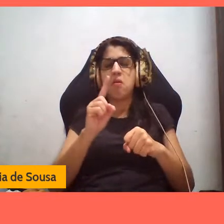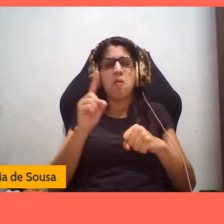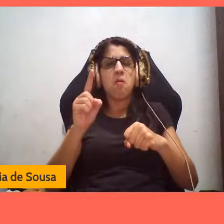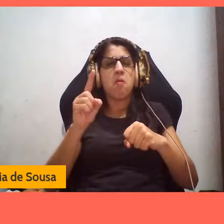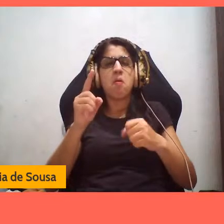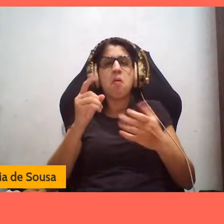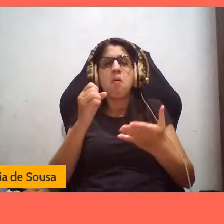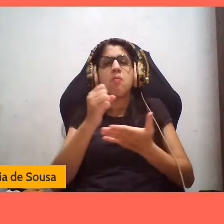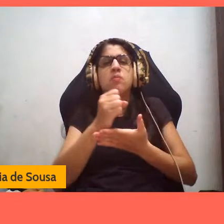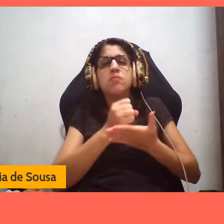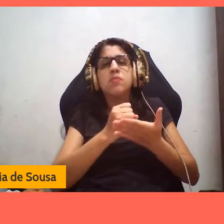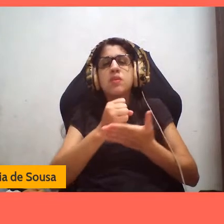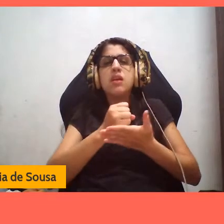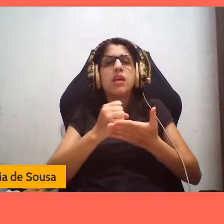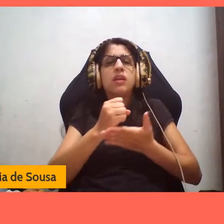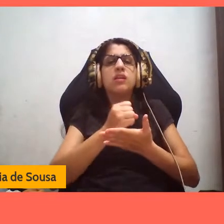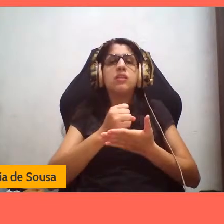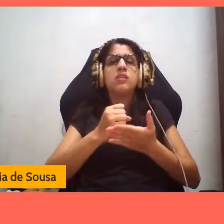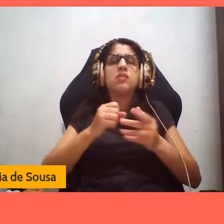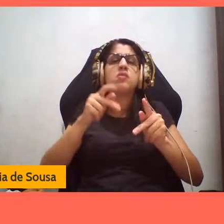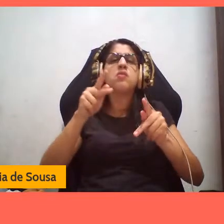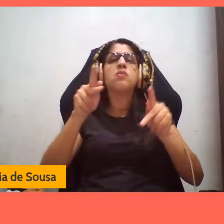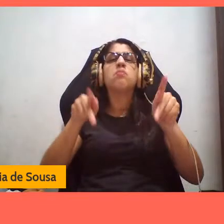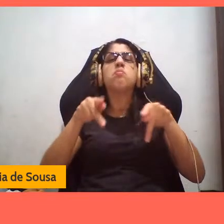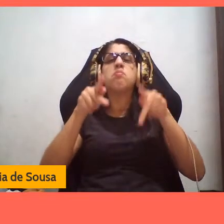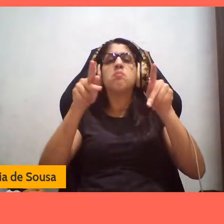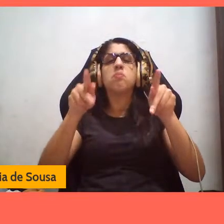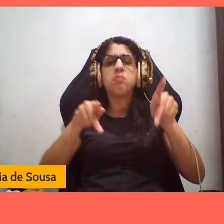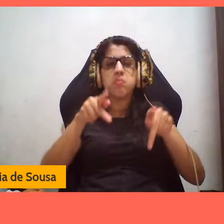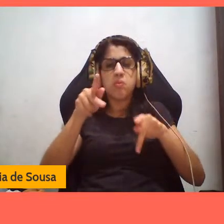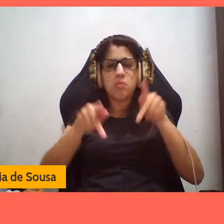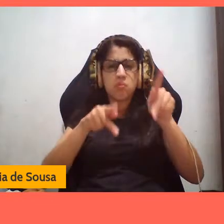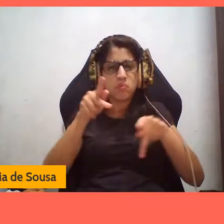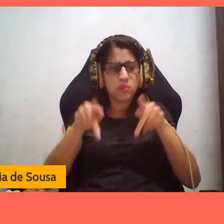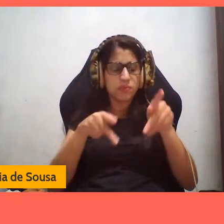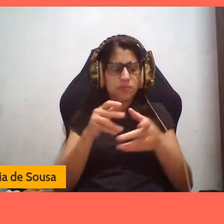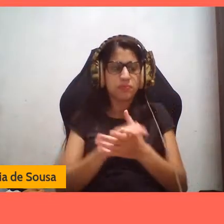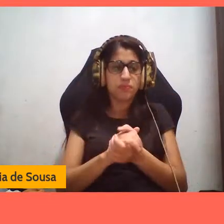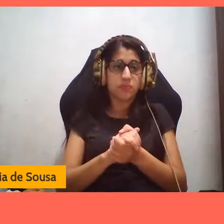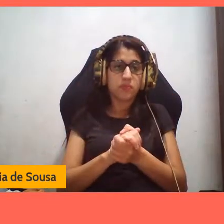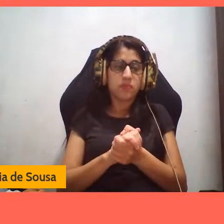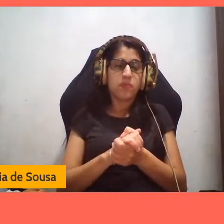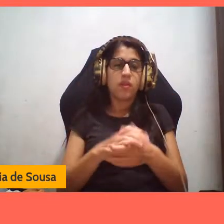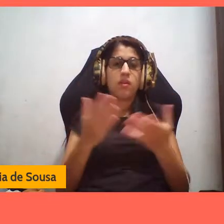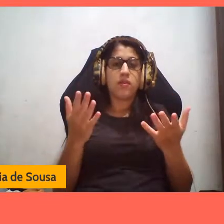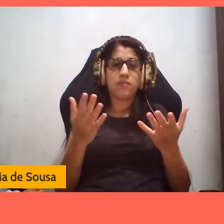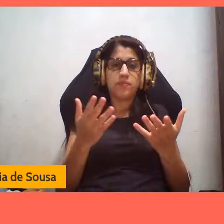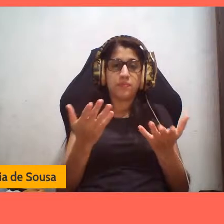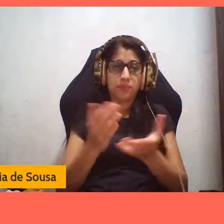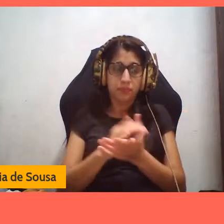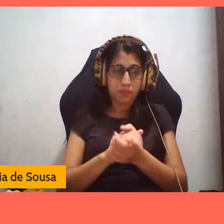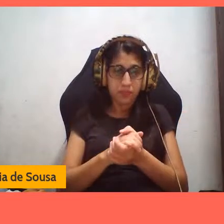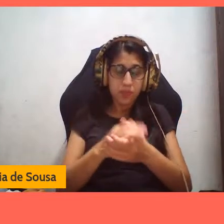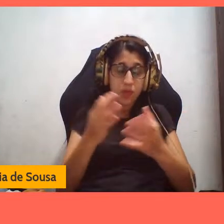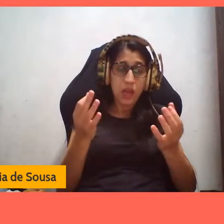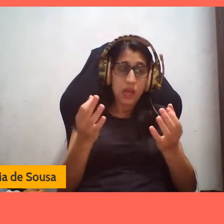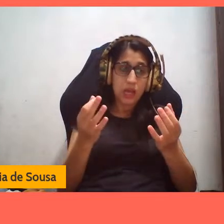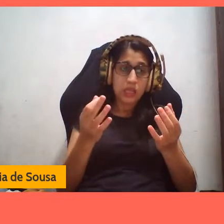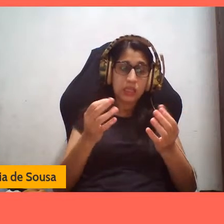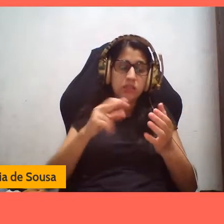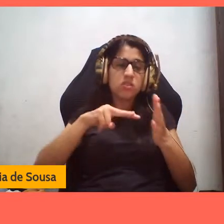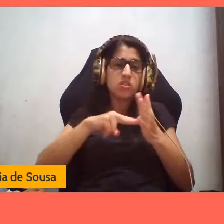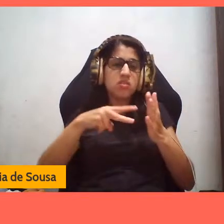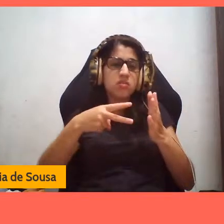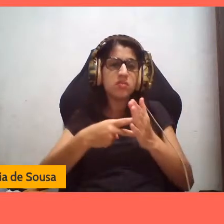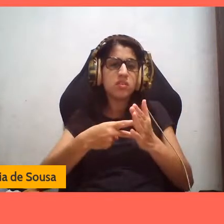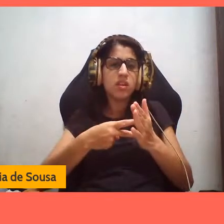dos problemas ou desafios da universidade tem sido a fragmentação de conhecimento, que significa